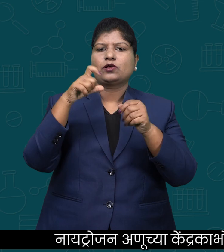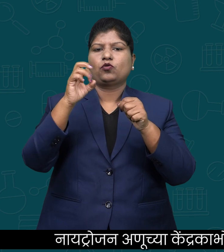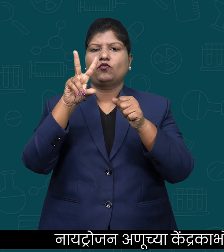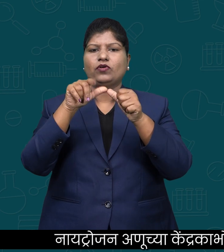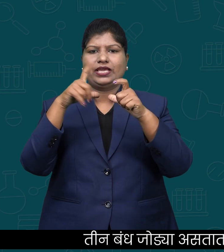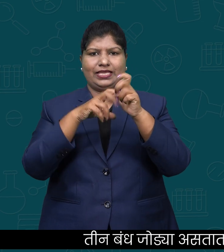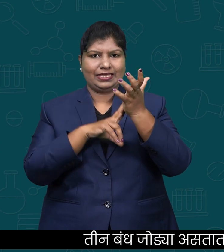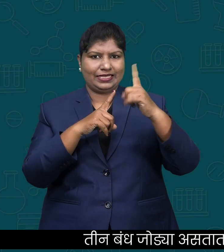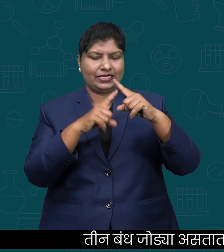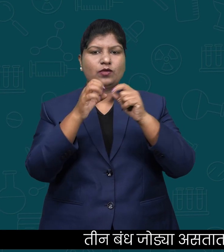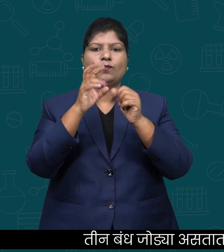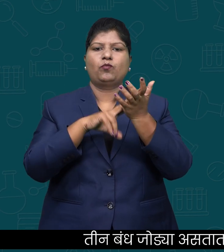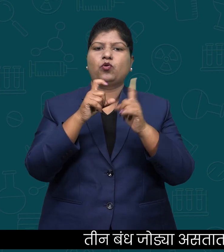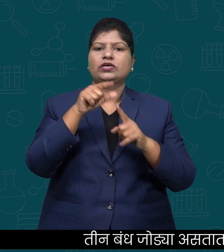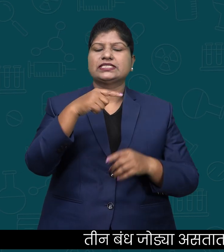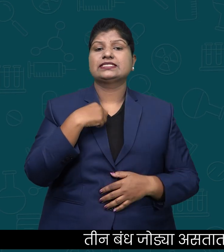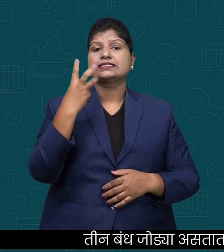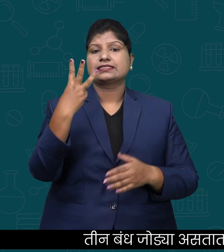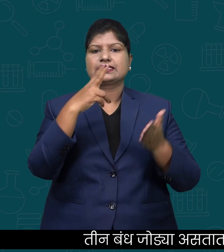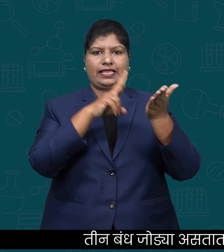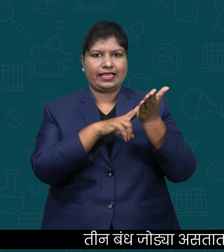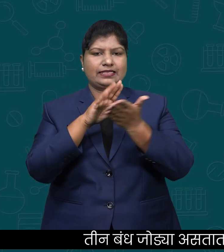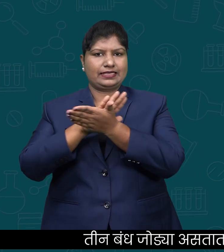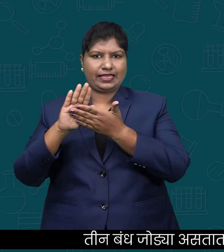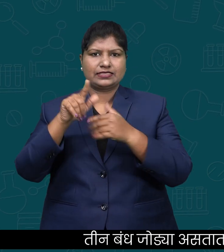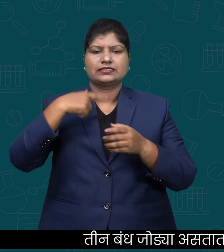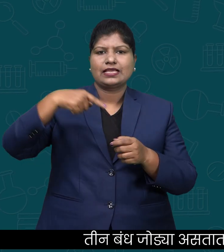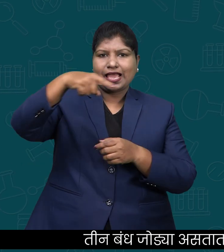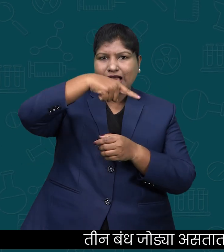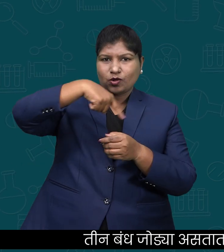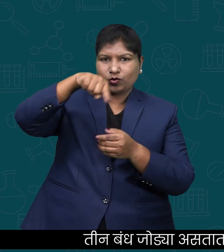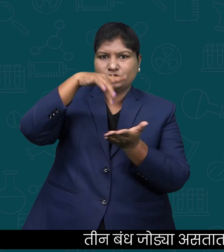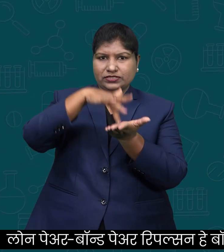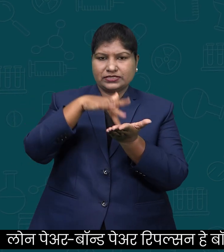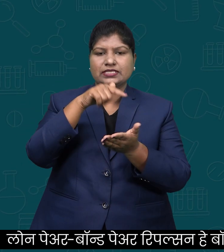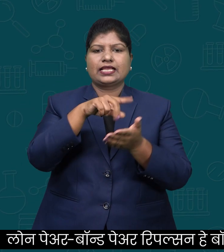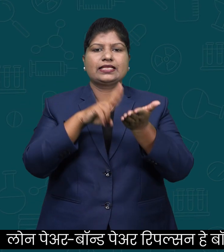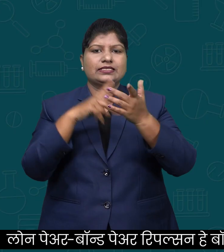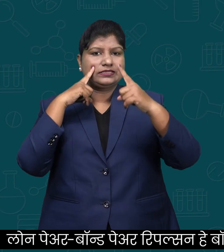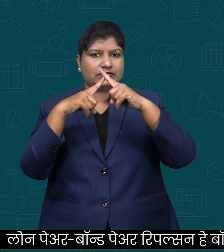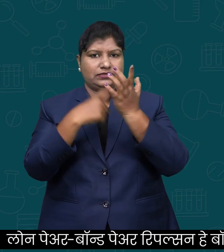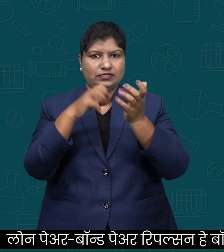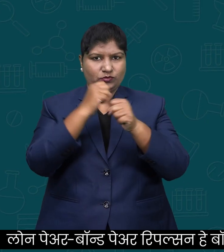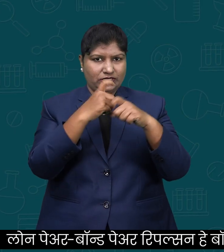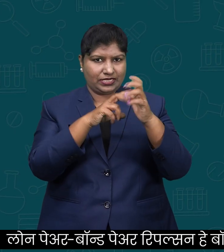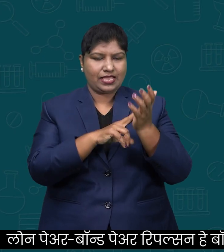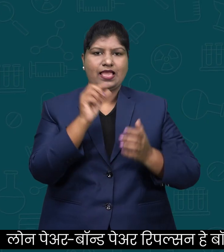3N-H 3 बंध जोड्या असतात आणि एकमेव जोडी असते. लोन पेअर बॉन्ड